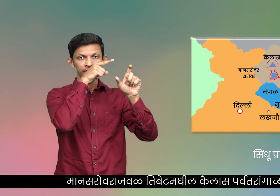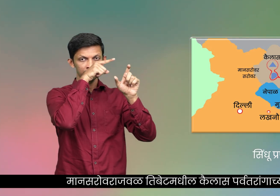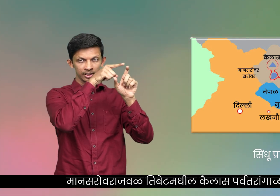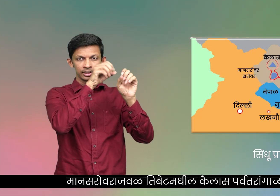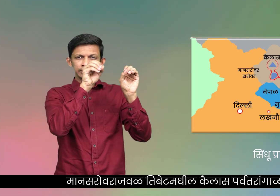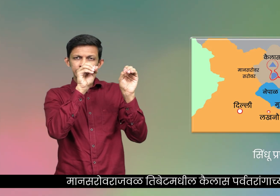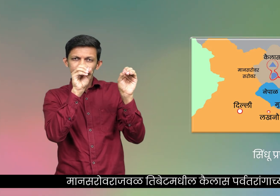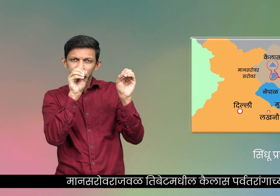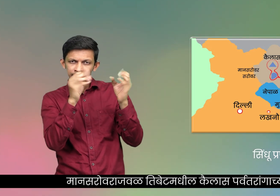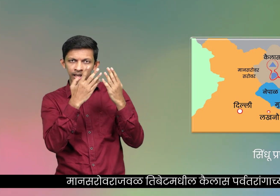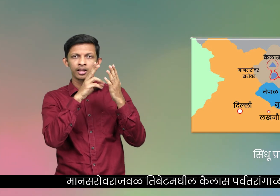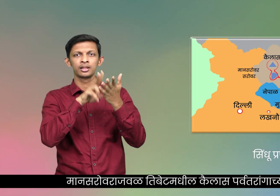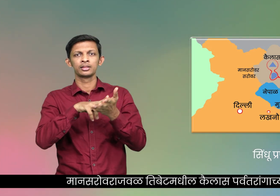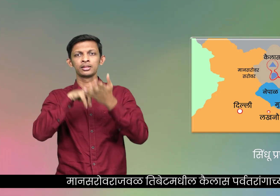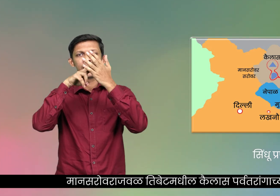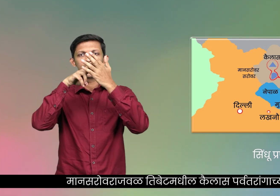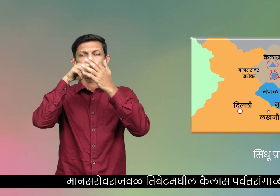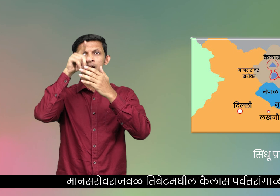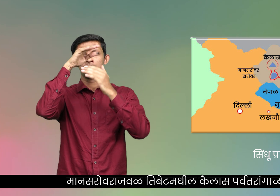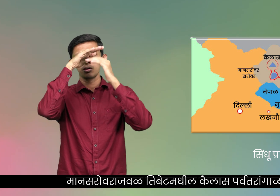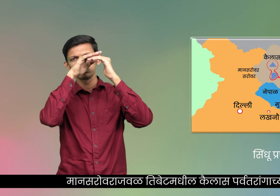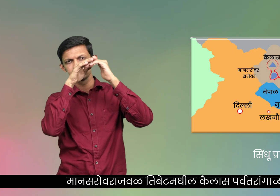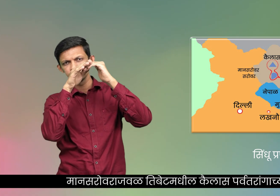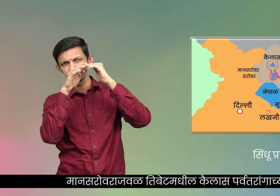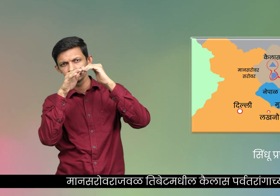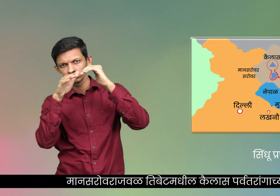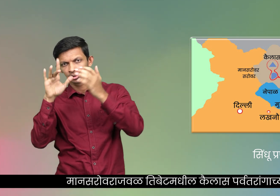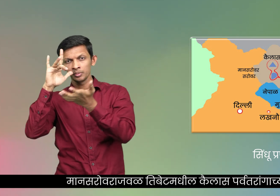मानस सरोवराजवळ तिबेटमधील कैलास पर्वतांच्या उत्तरेकडील